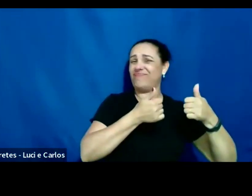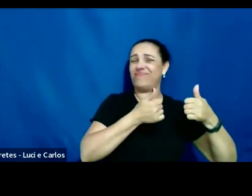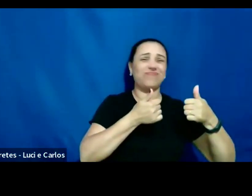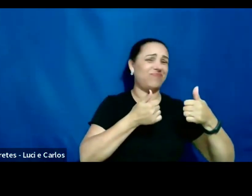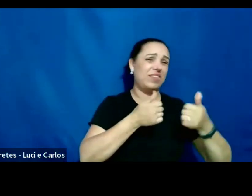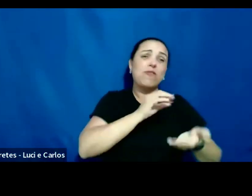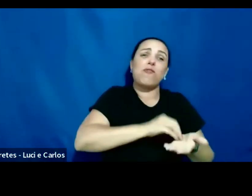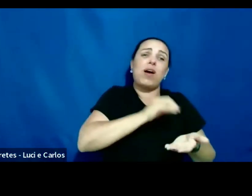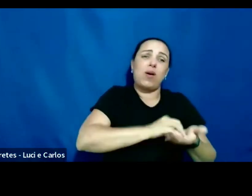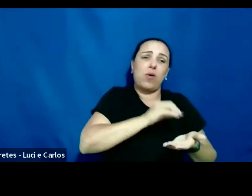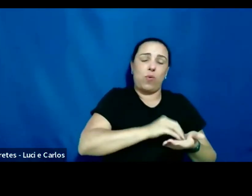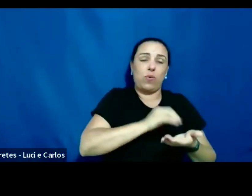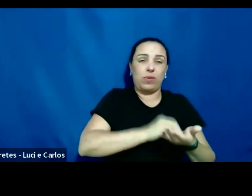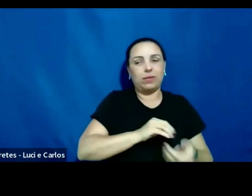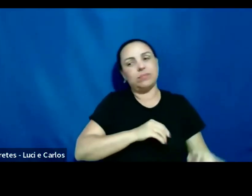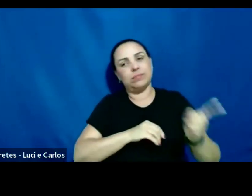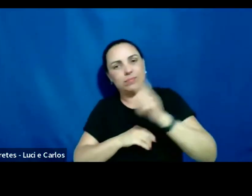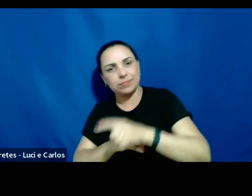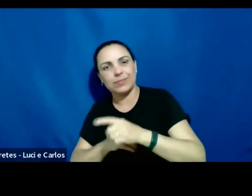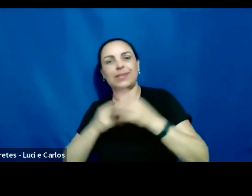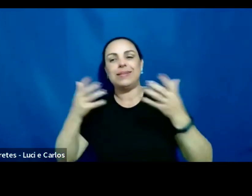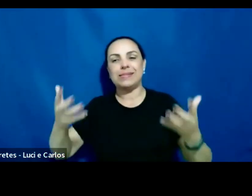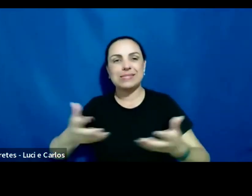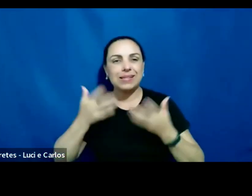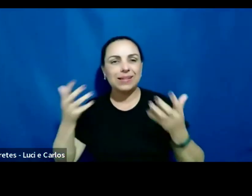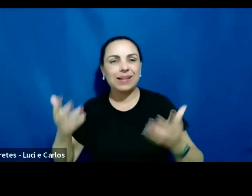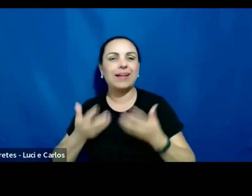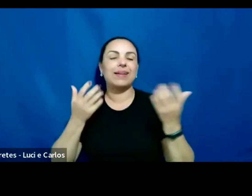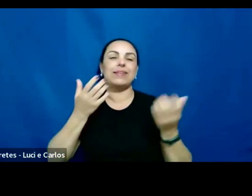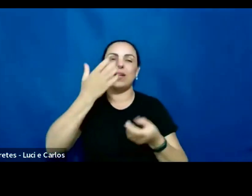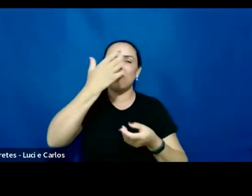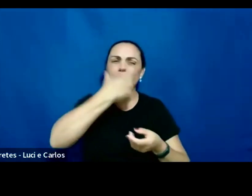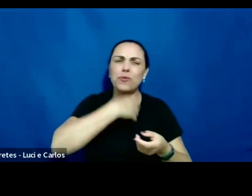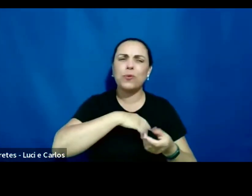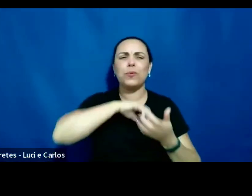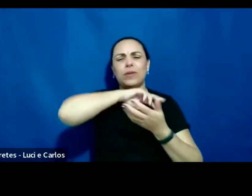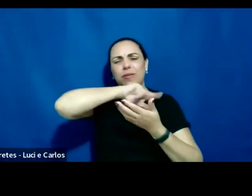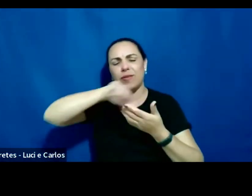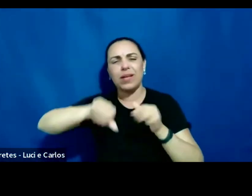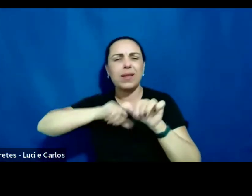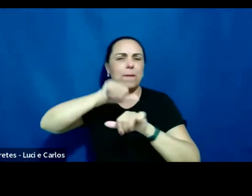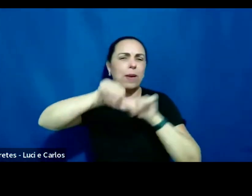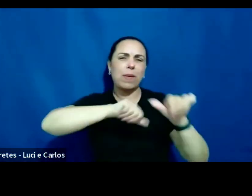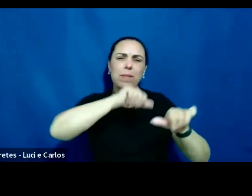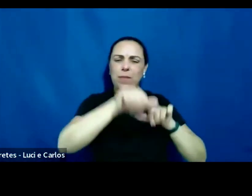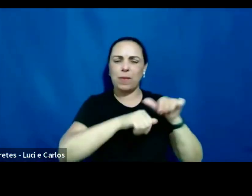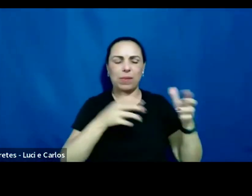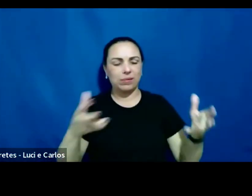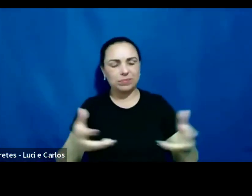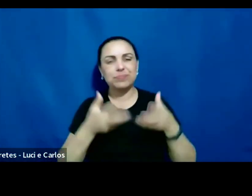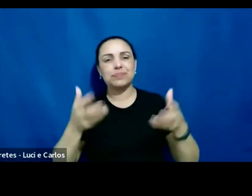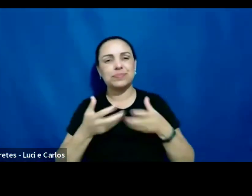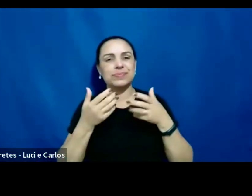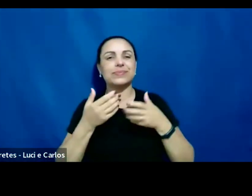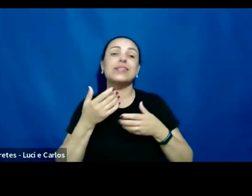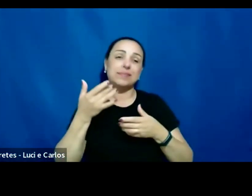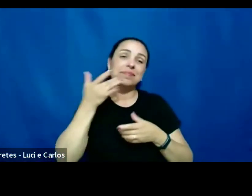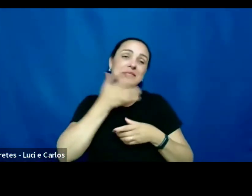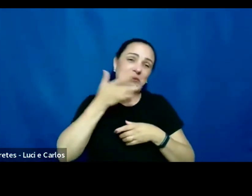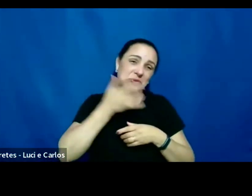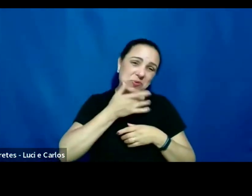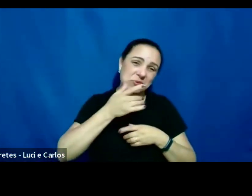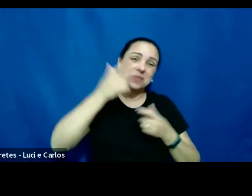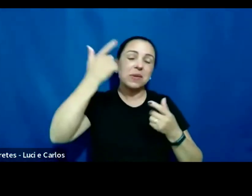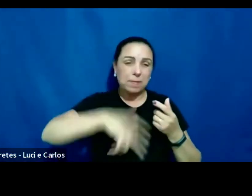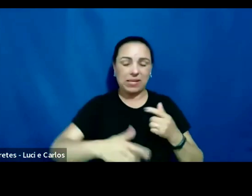funciona. Outra coisa extremamente importante: magnésio. Olha só que incrível.